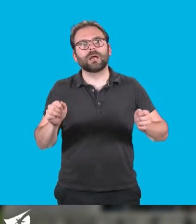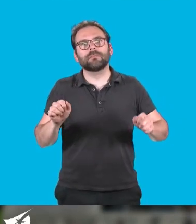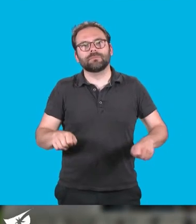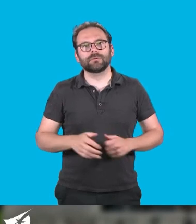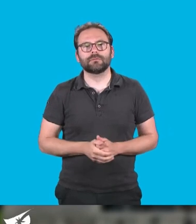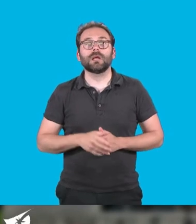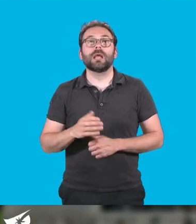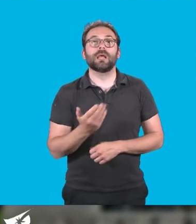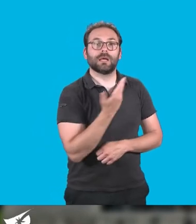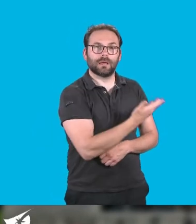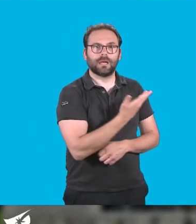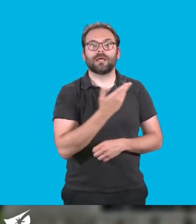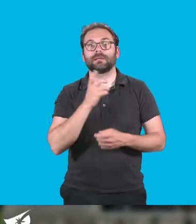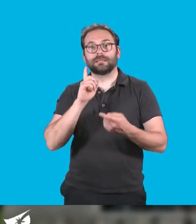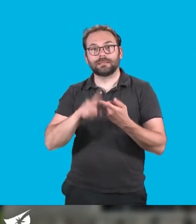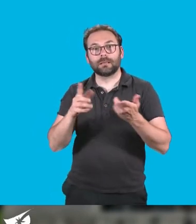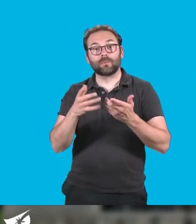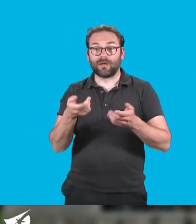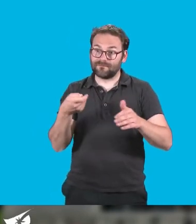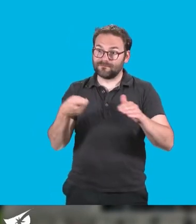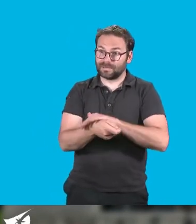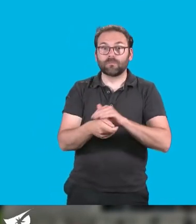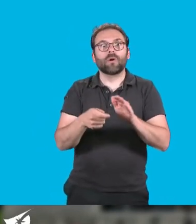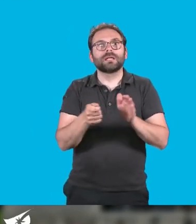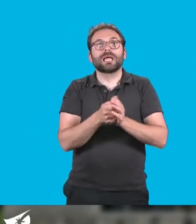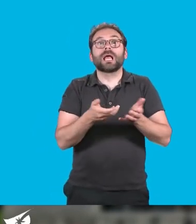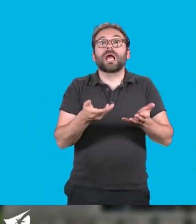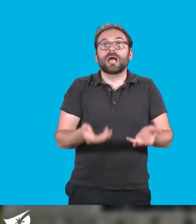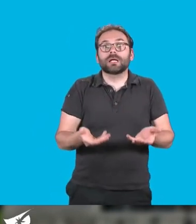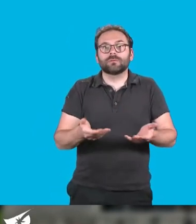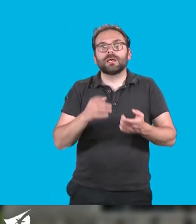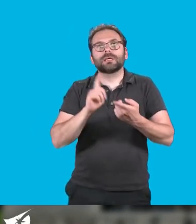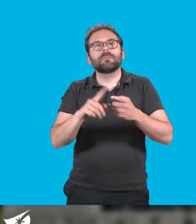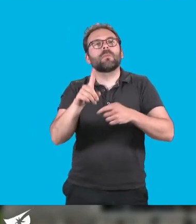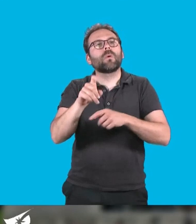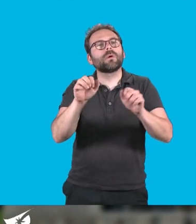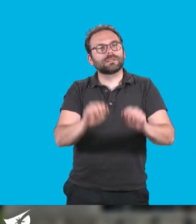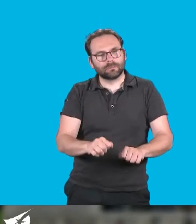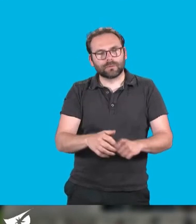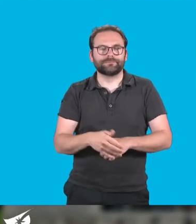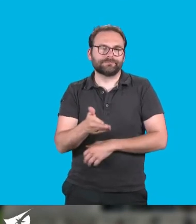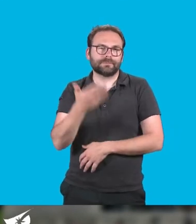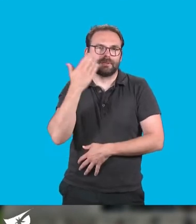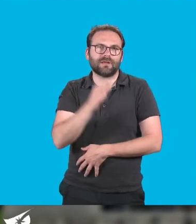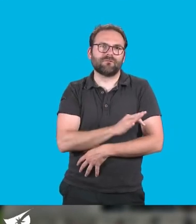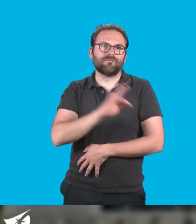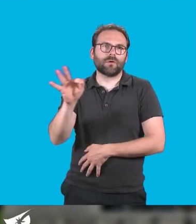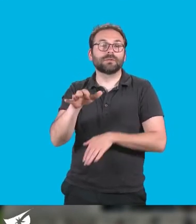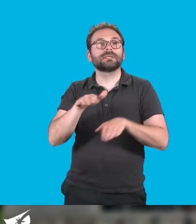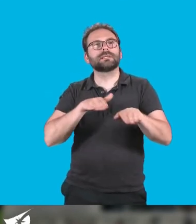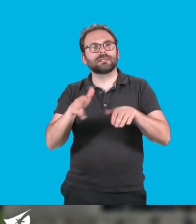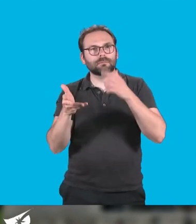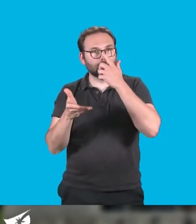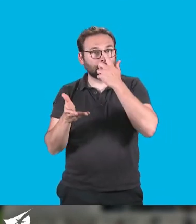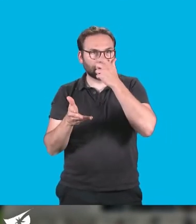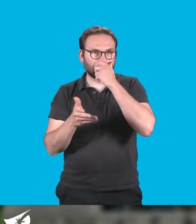Vignette suivante, le rappel du financement actuel de l'eau et de l'assainissement. Vous le savez, en France, nous sommes sur un système où l'on